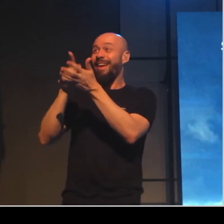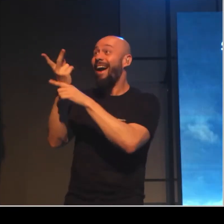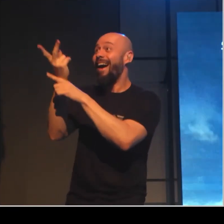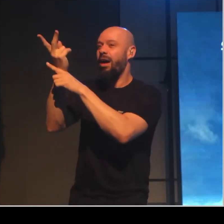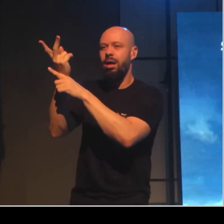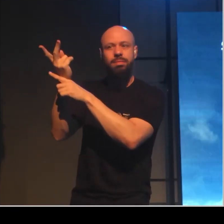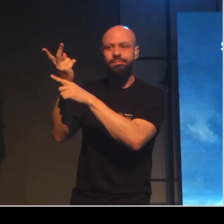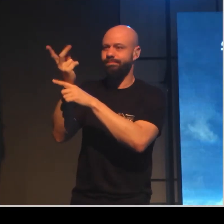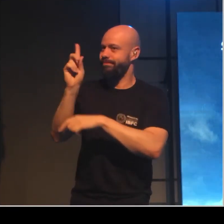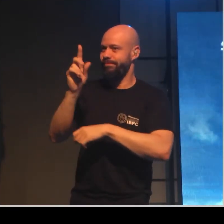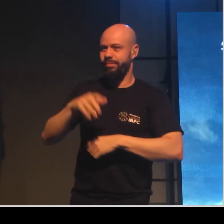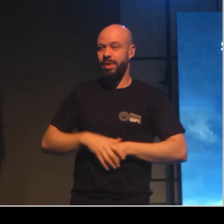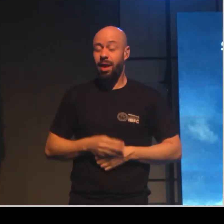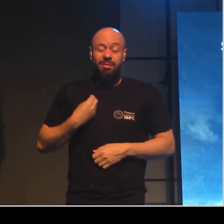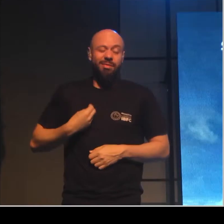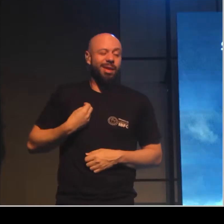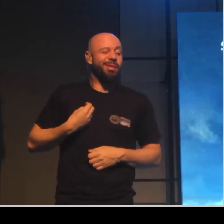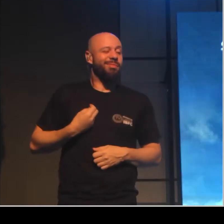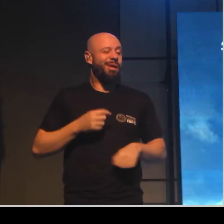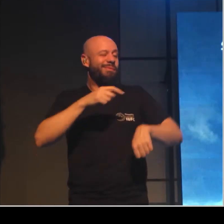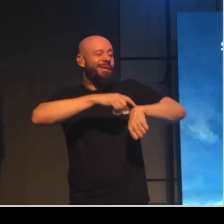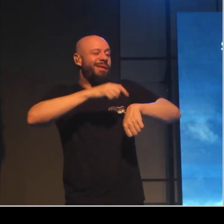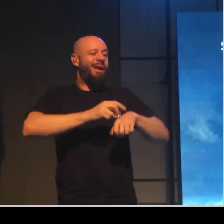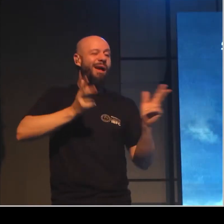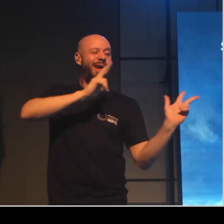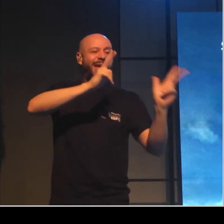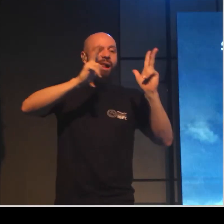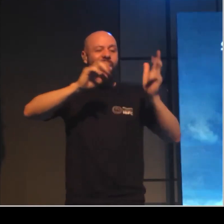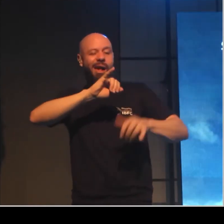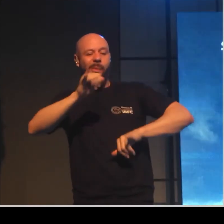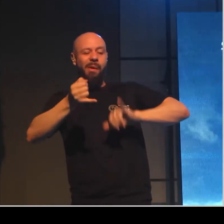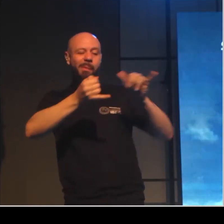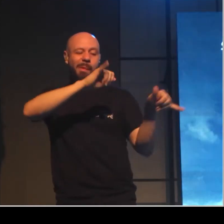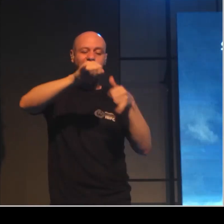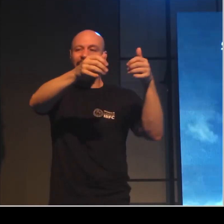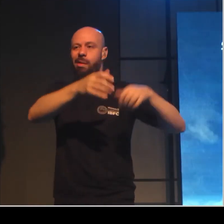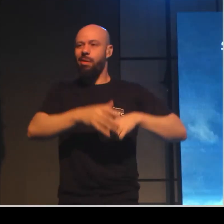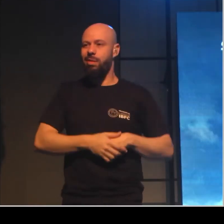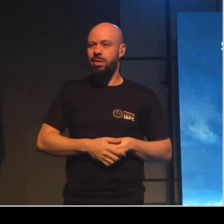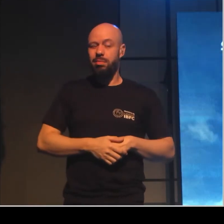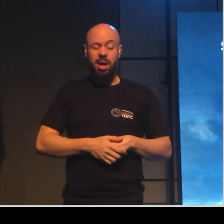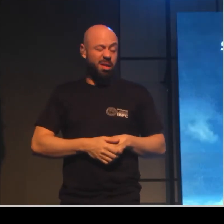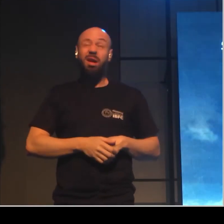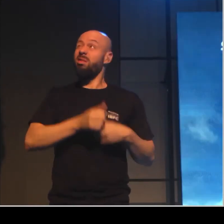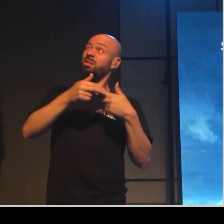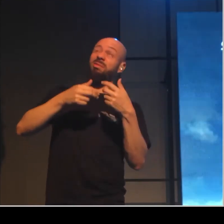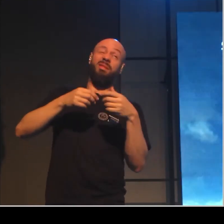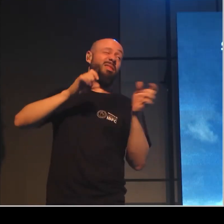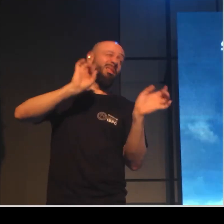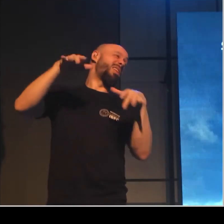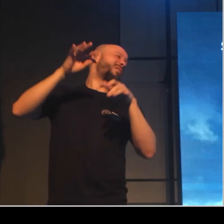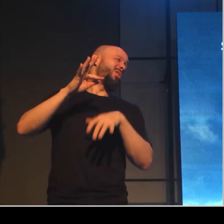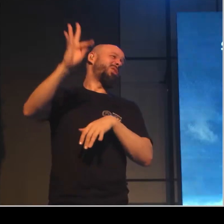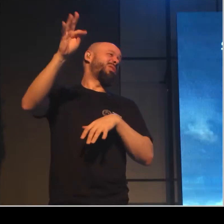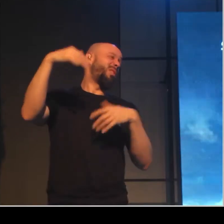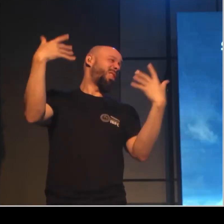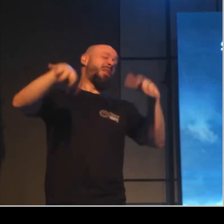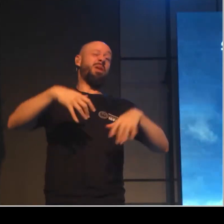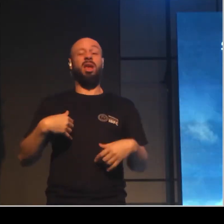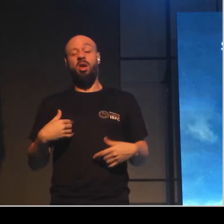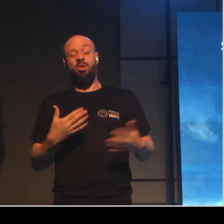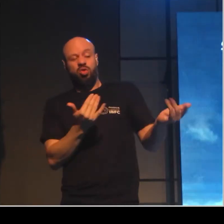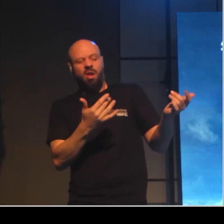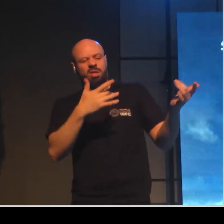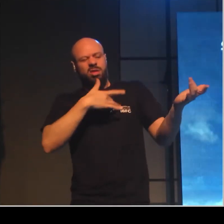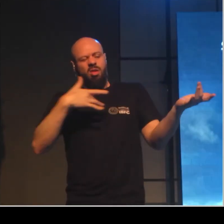A gente vai viver um momento aqui, o agora. O que deu? Sou jovem, tenho